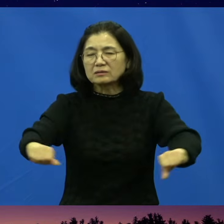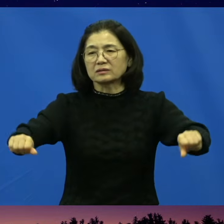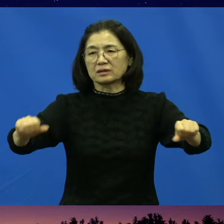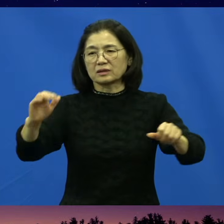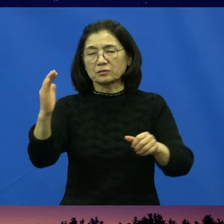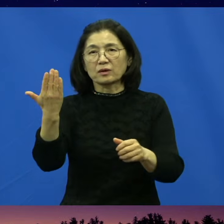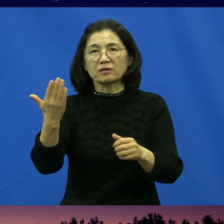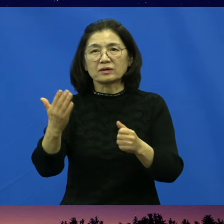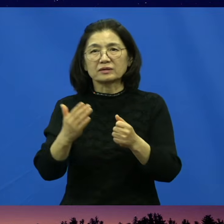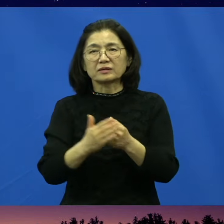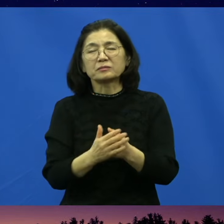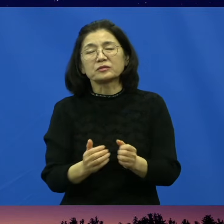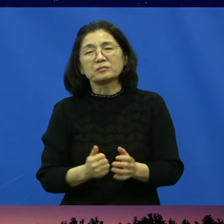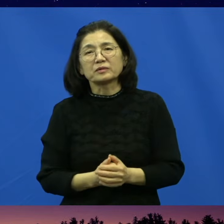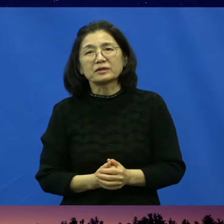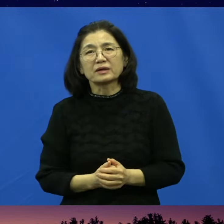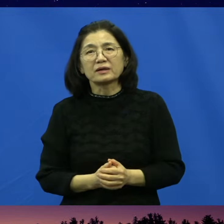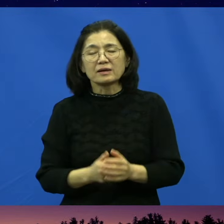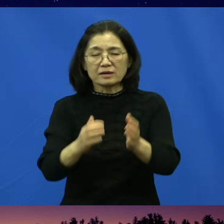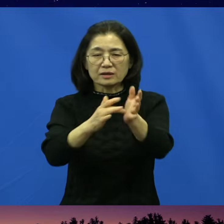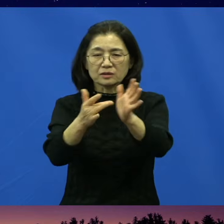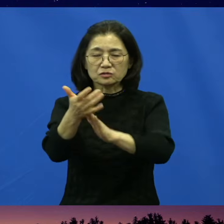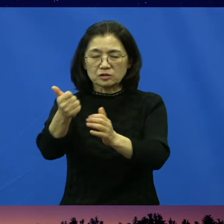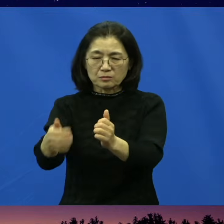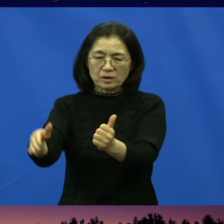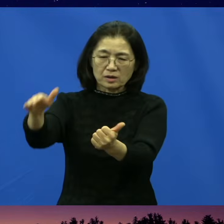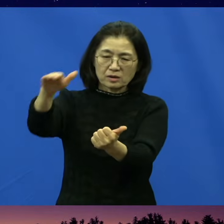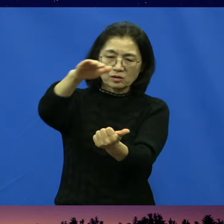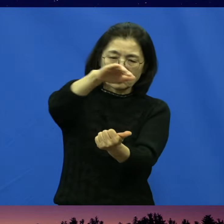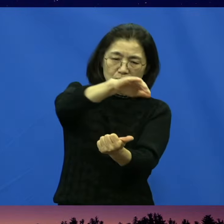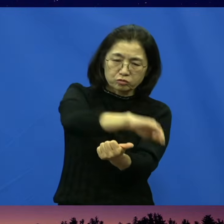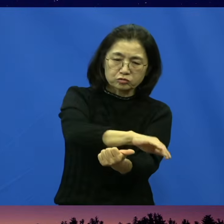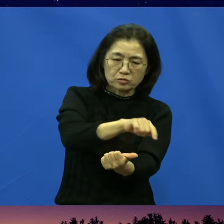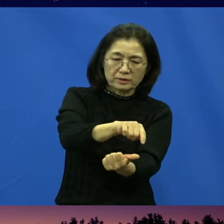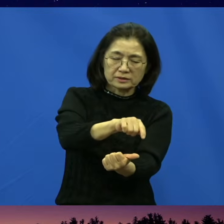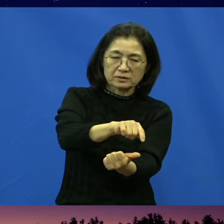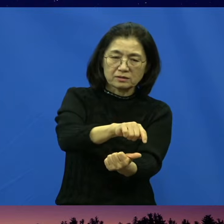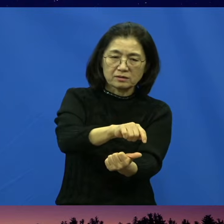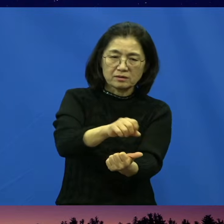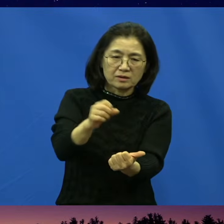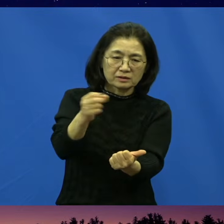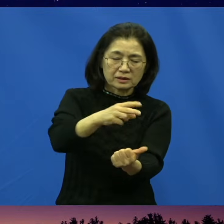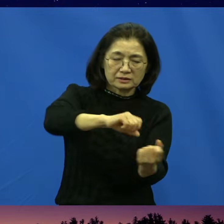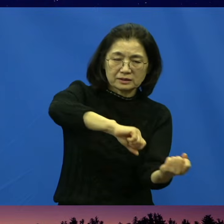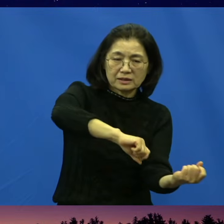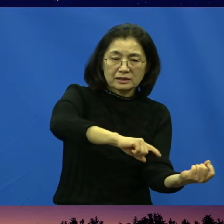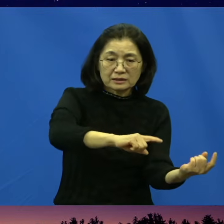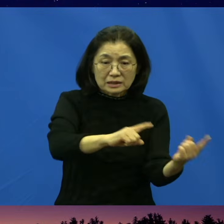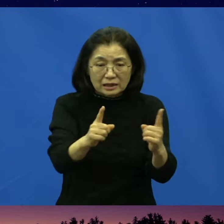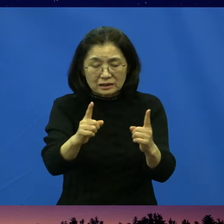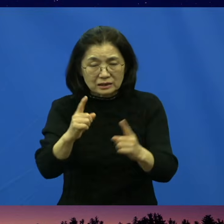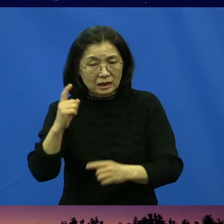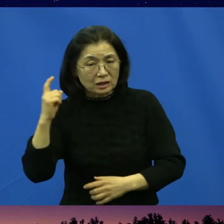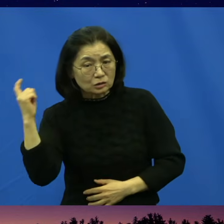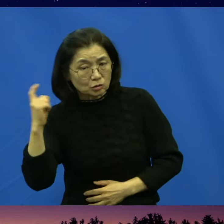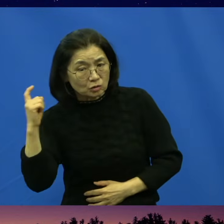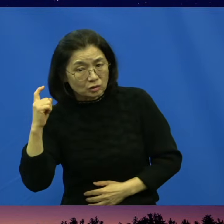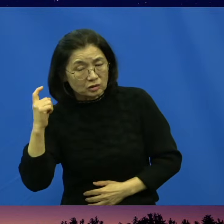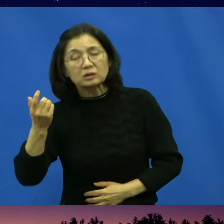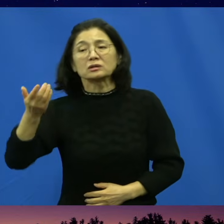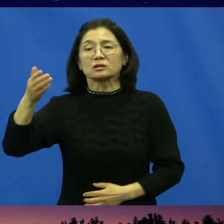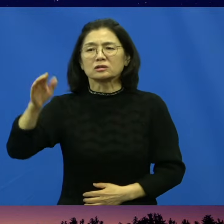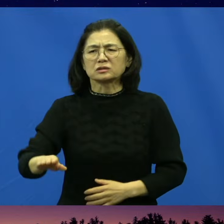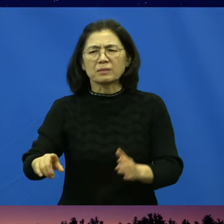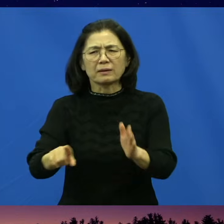여인들이 예수님께서 무덤에서 살아나셨다 이렇게 소식을 전했지만 그 사실을 듣고서도